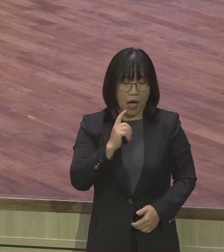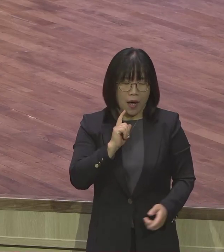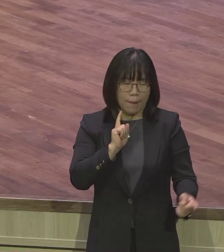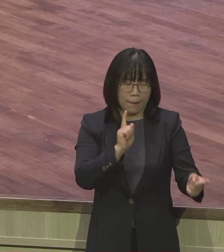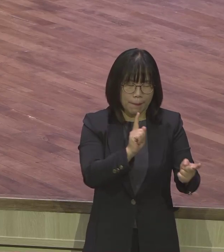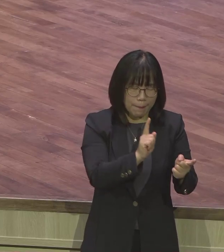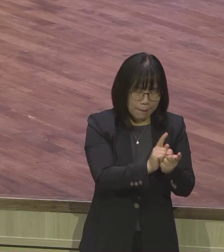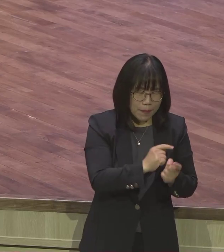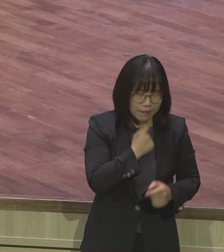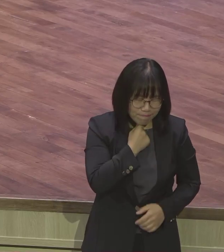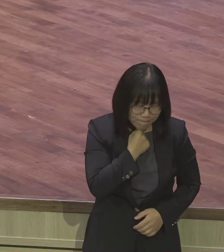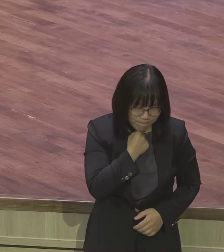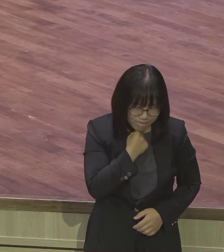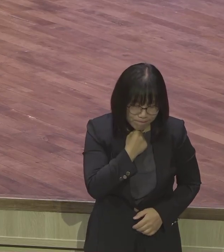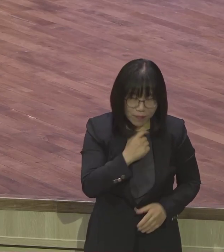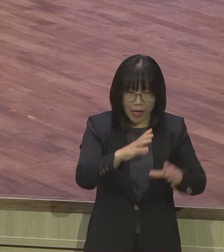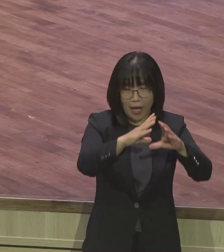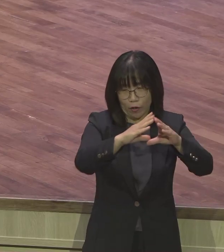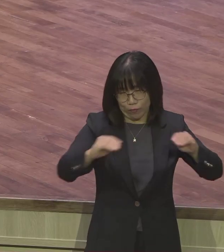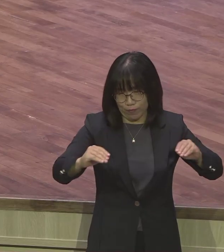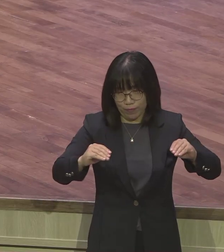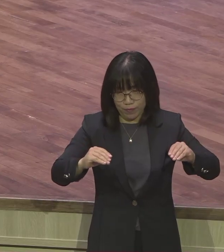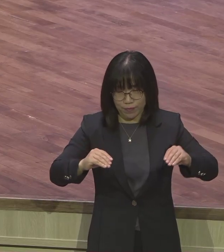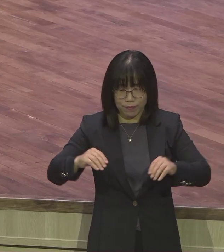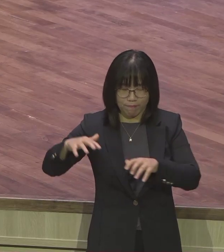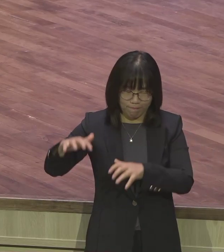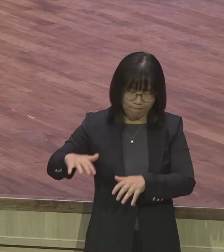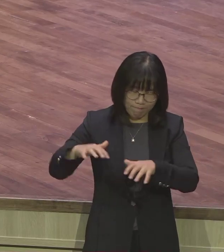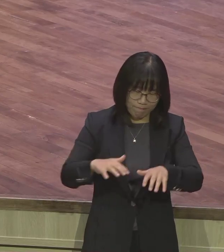위해서 애굽으로 내려가는 장면이 기록되어 있습니다.